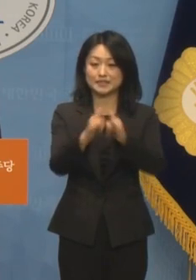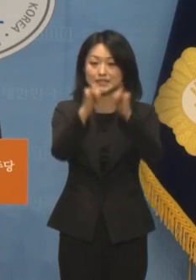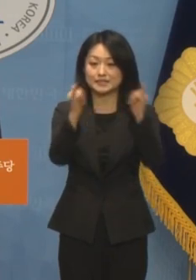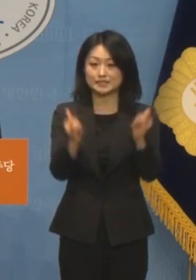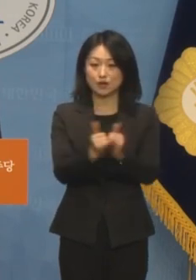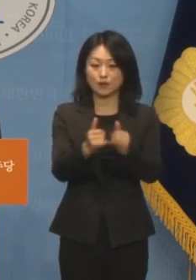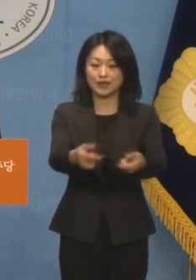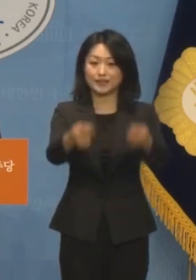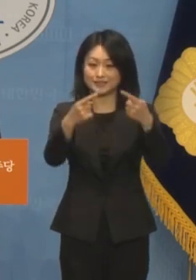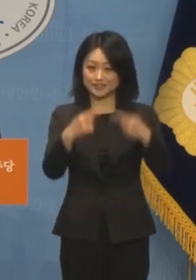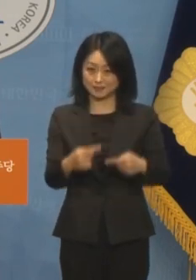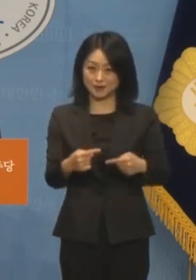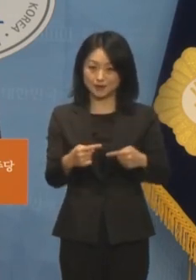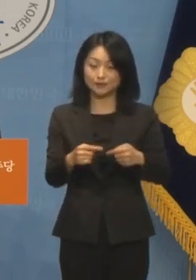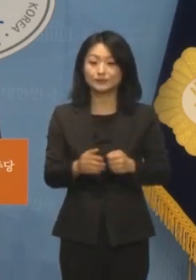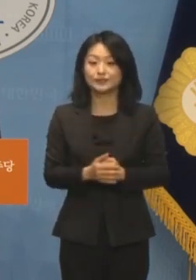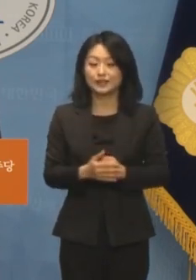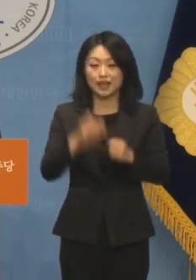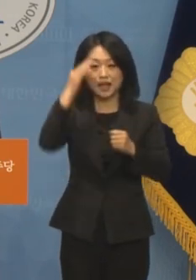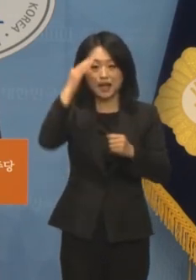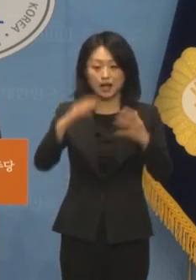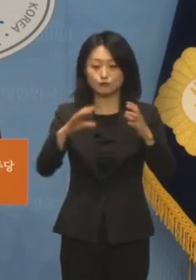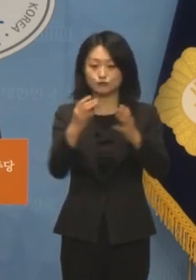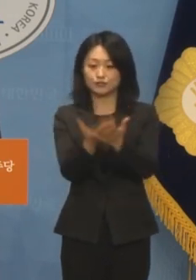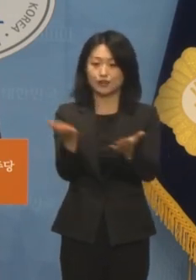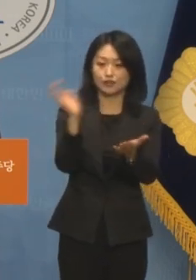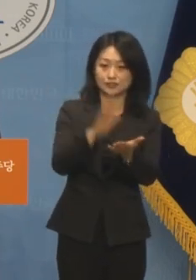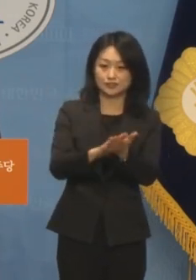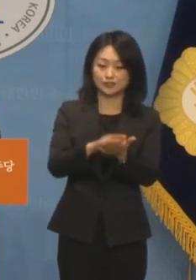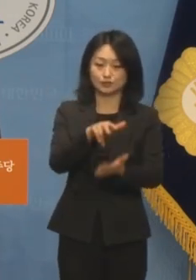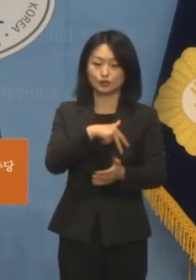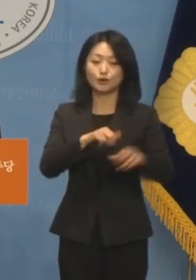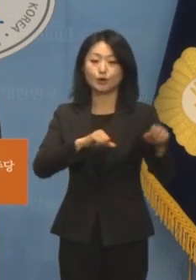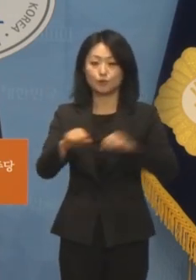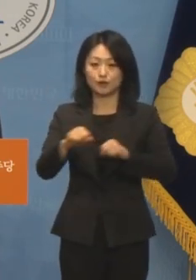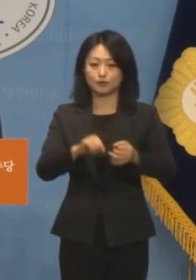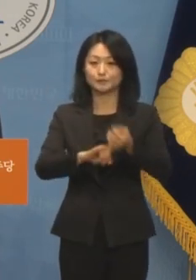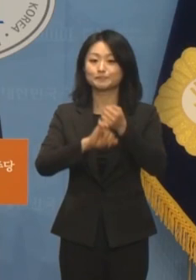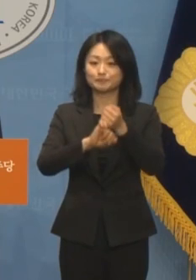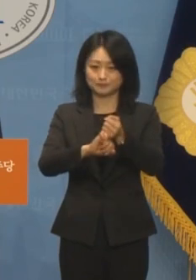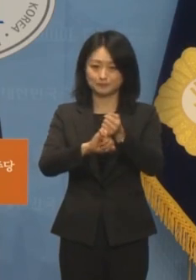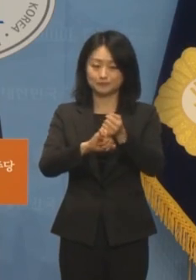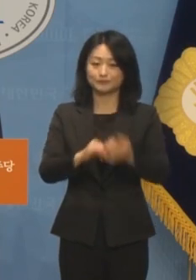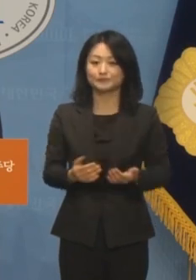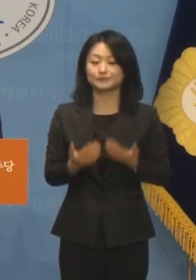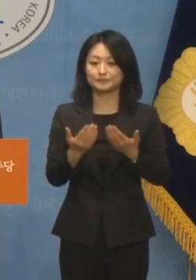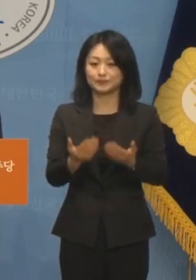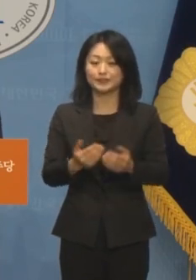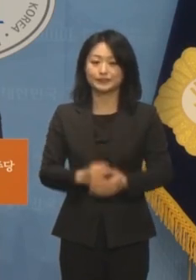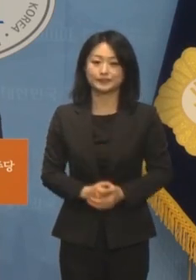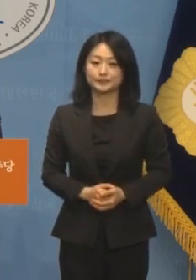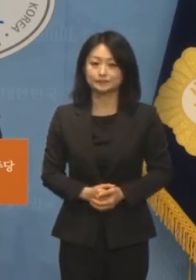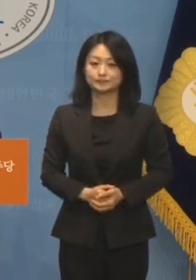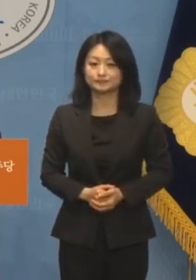사회민주당을 통해 대한민국을 혁신하는 의정활동을 펼칠 것을 약속드리기 위해 이 자리에 섰습니다.